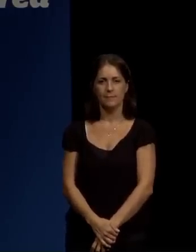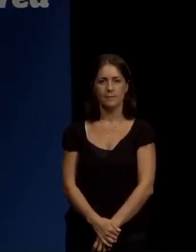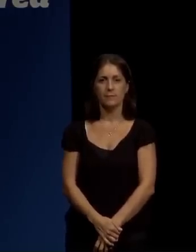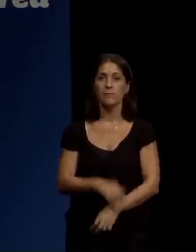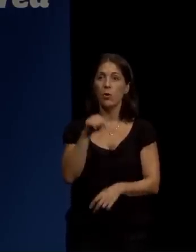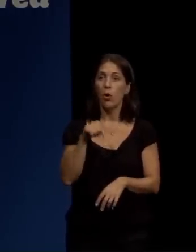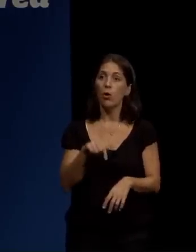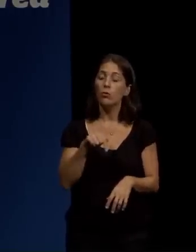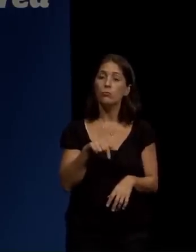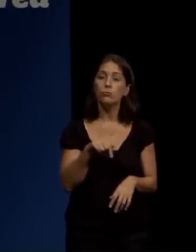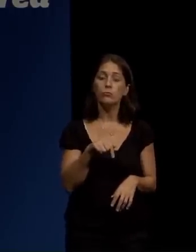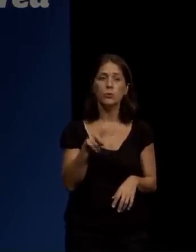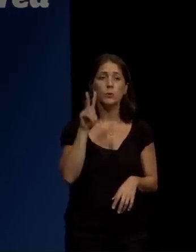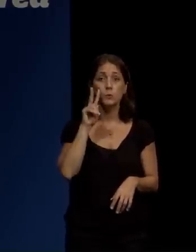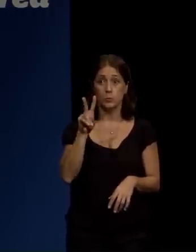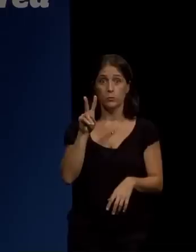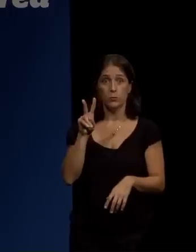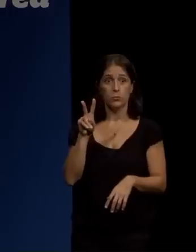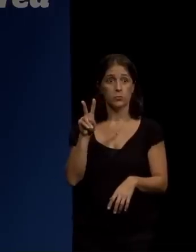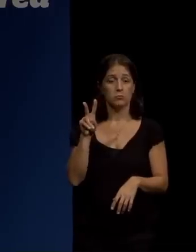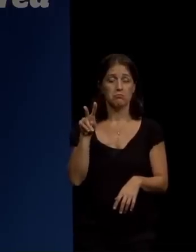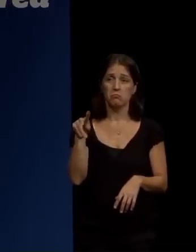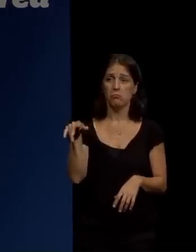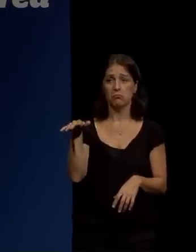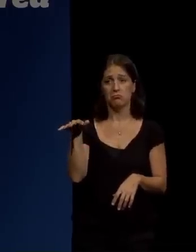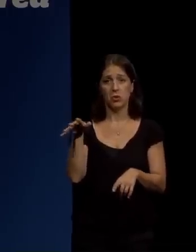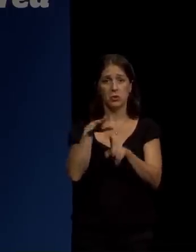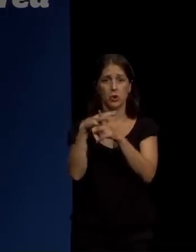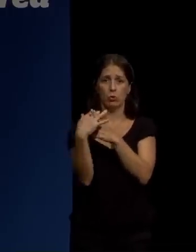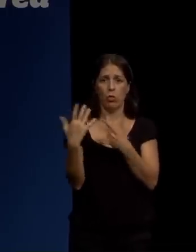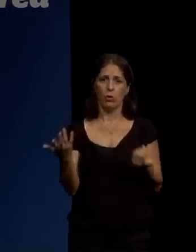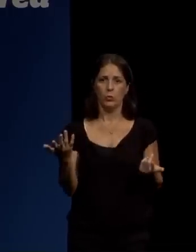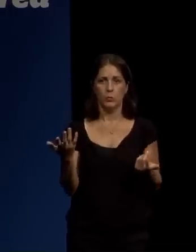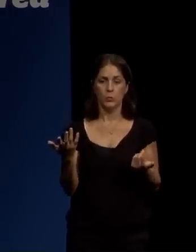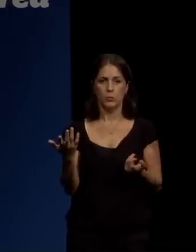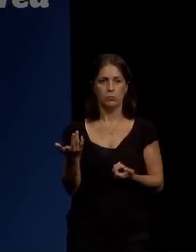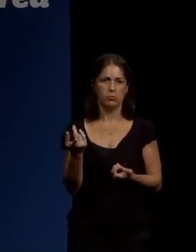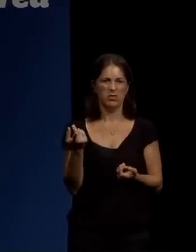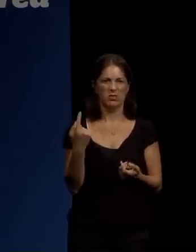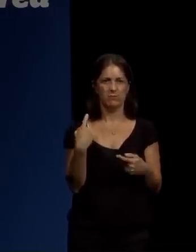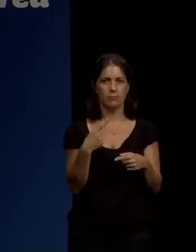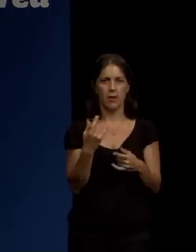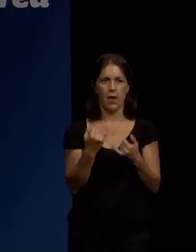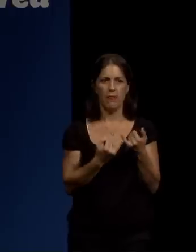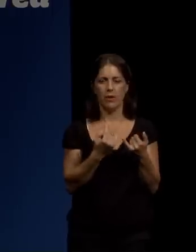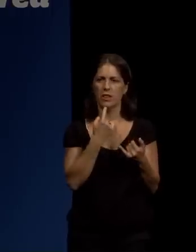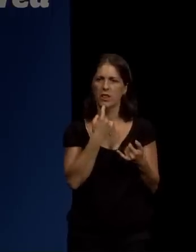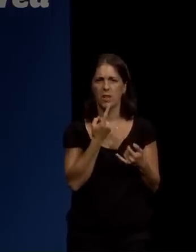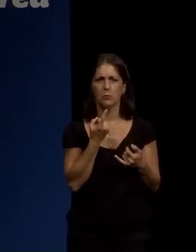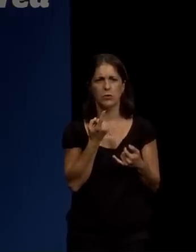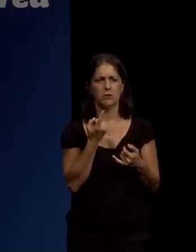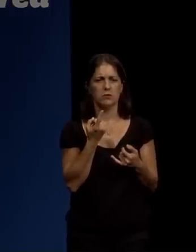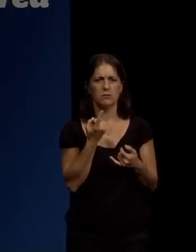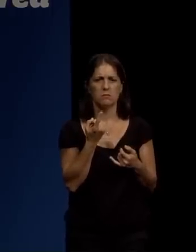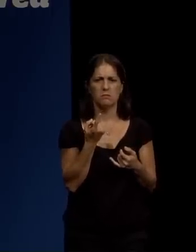Hoxe vimos como nun escenario no que a Rita Barberá lle buscaban as cóxegas, tuvo que soltar, dixo, ai, non, aí vai o